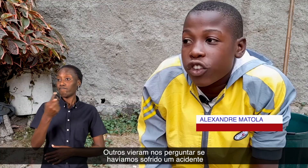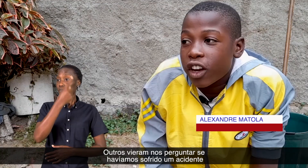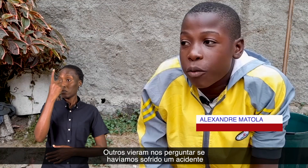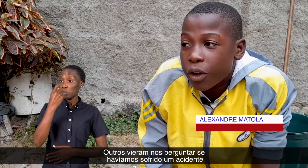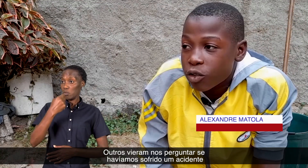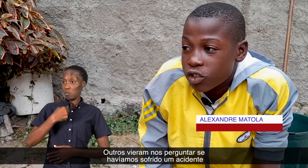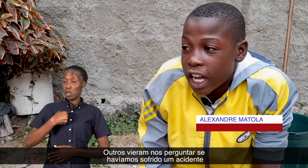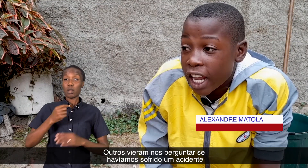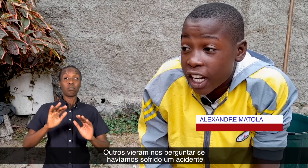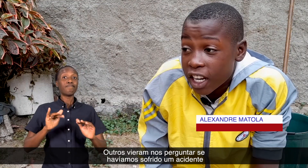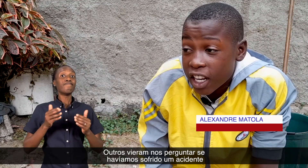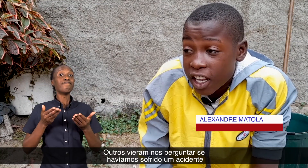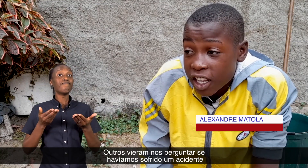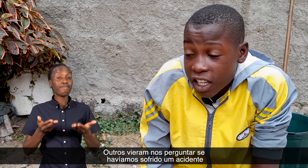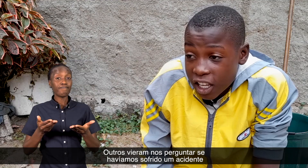Outros vieram perguntar